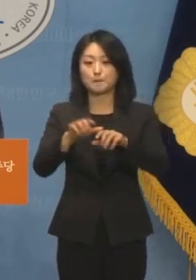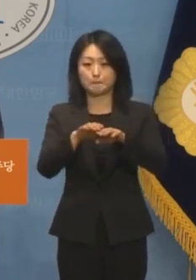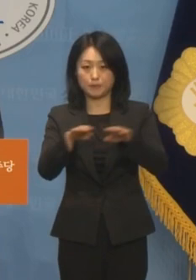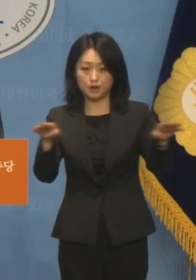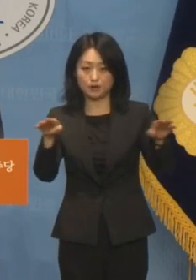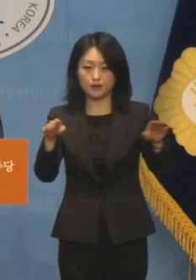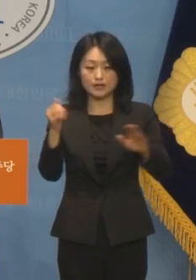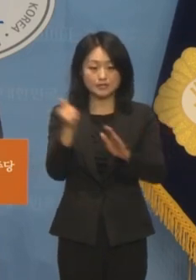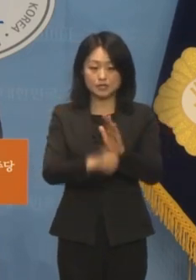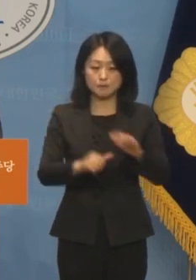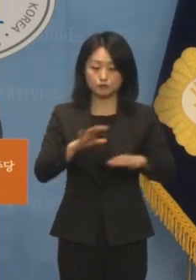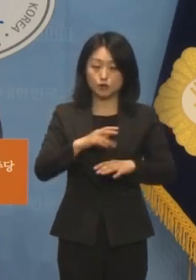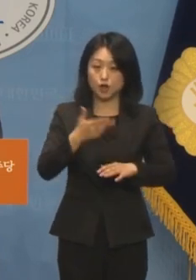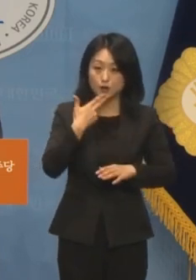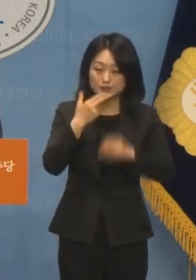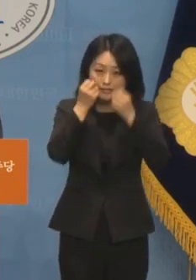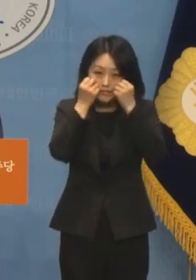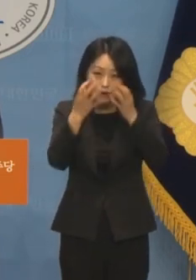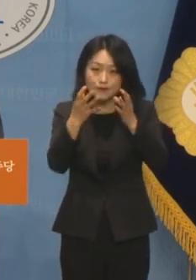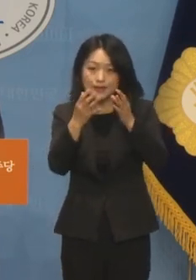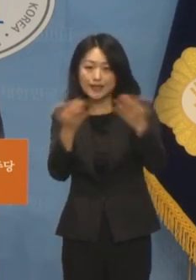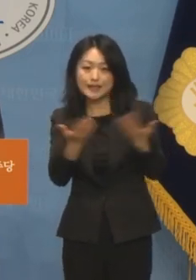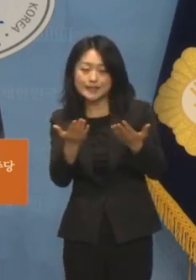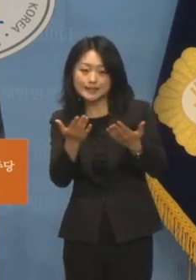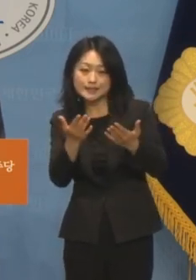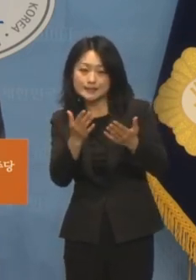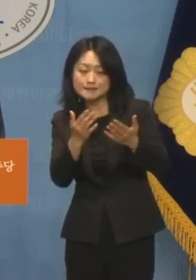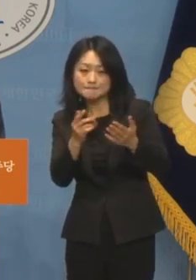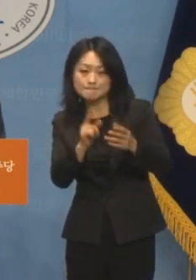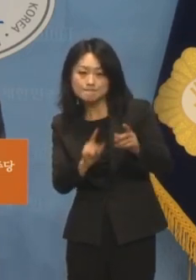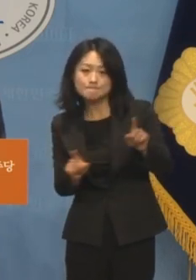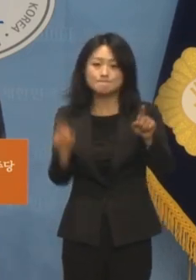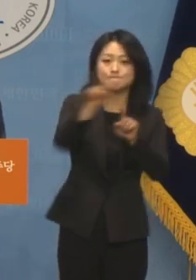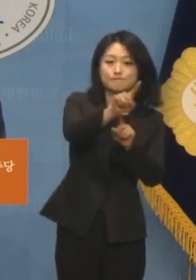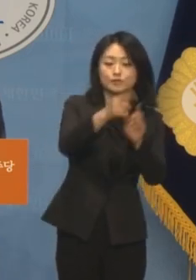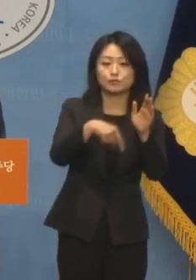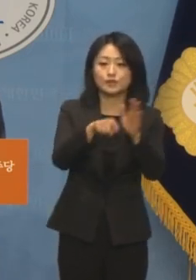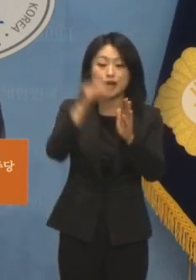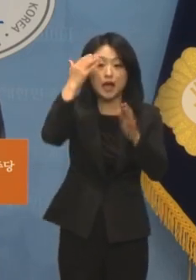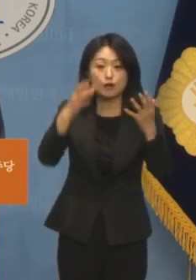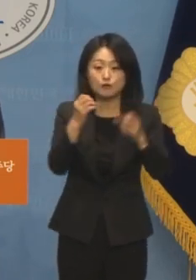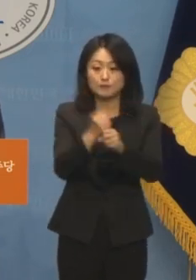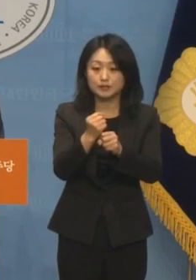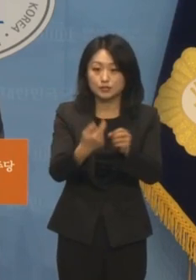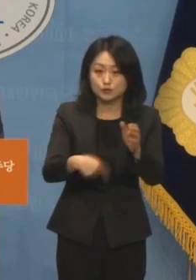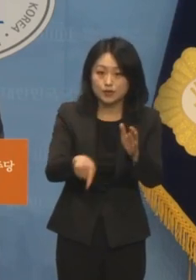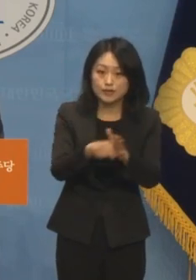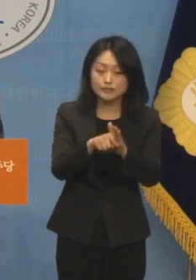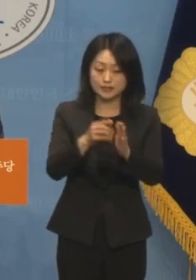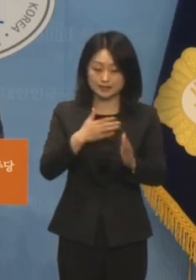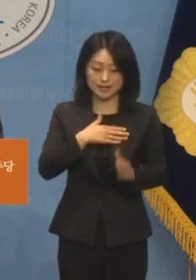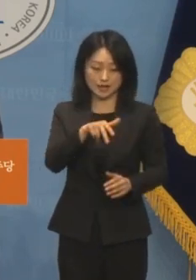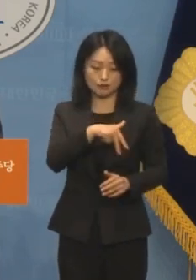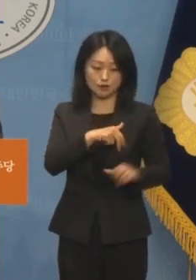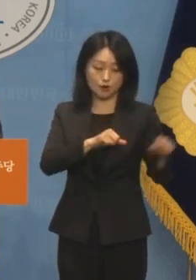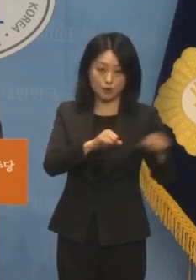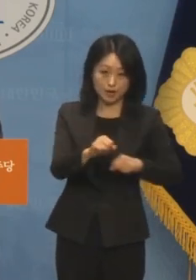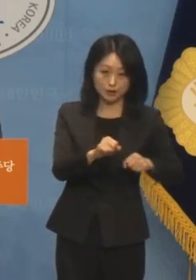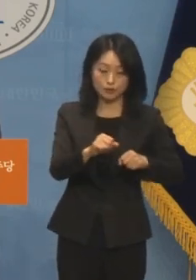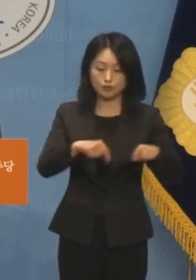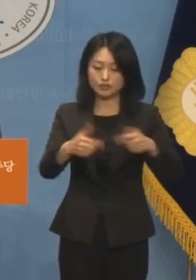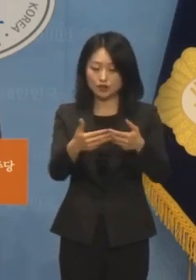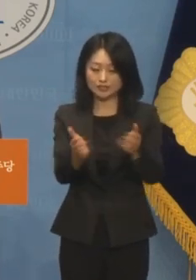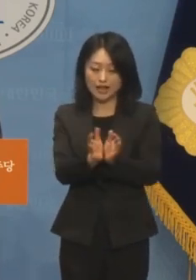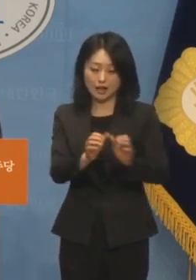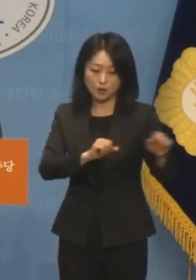두렵지 않고 새로운 도전이 가능한 새로운 대한민국을 만드는데 의정활동부터 정당활동에